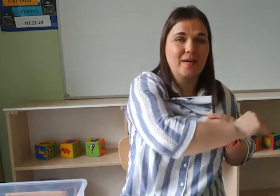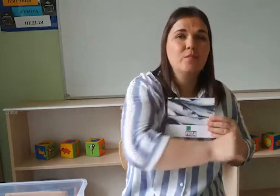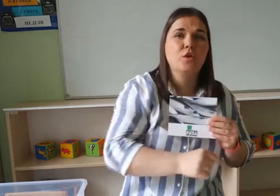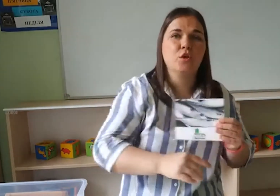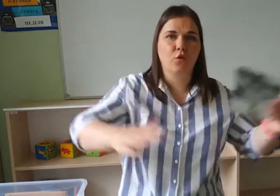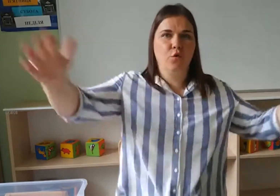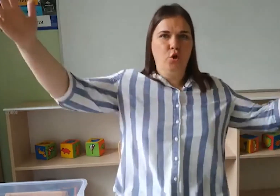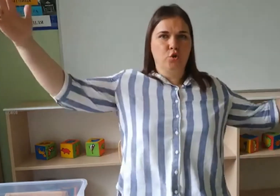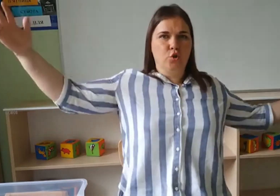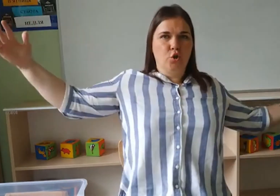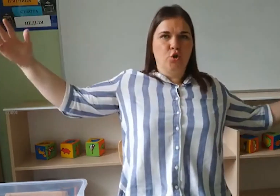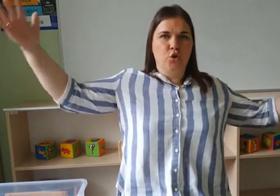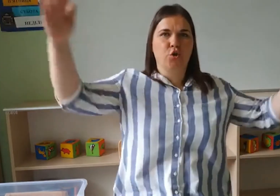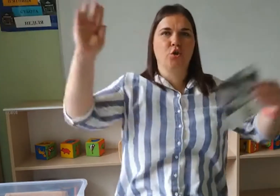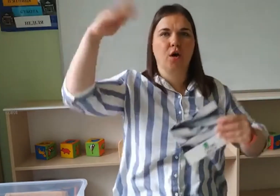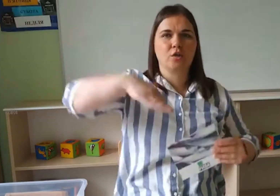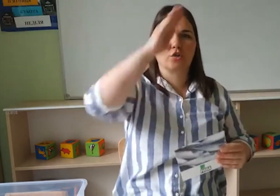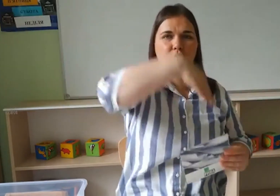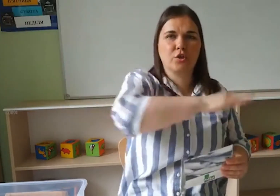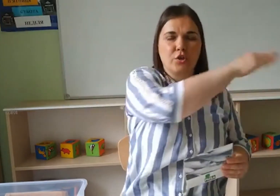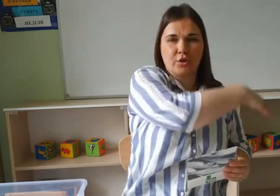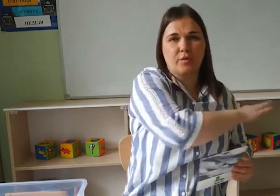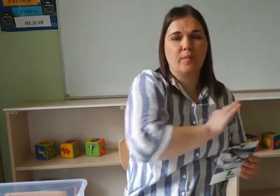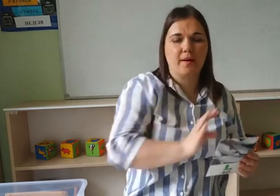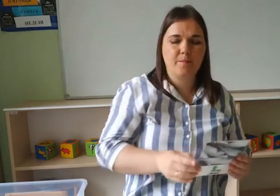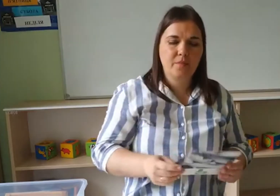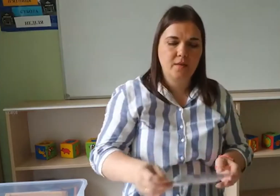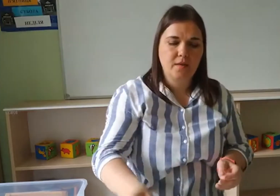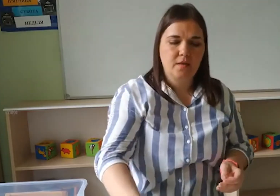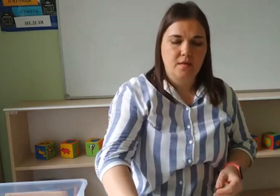і велика риба.